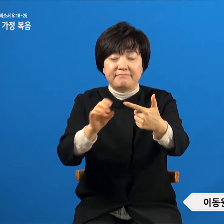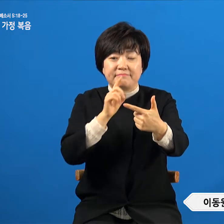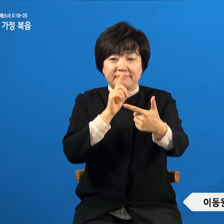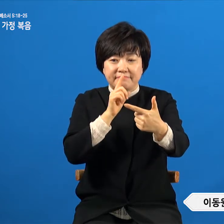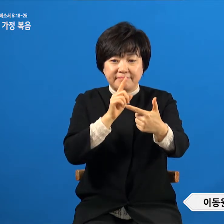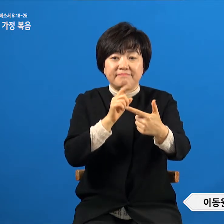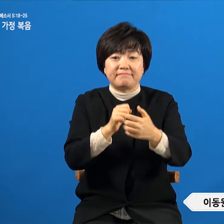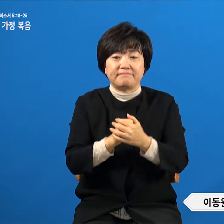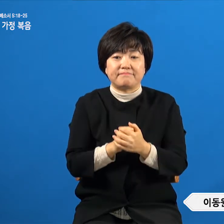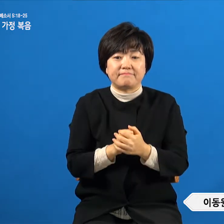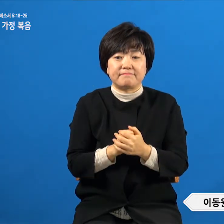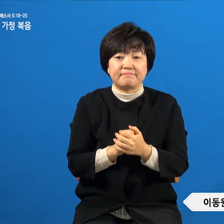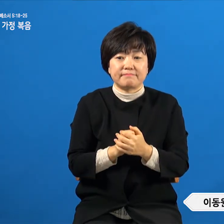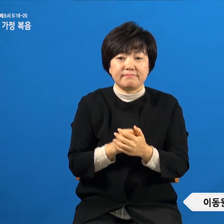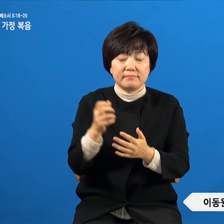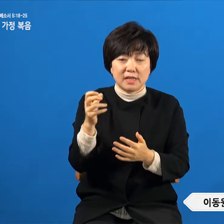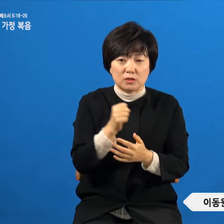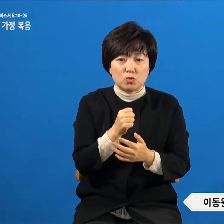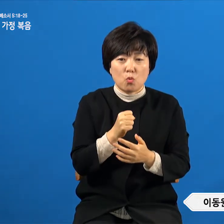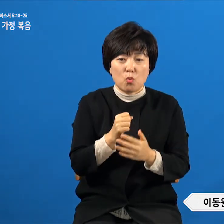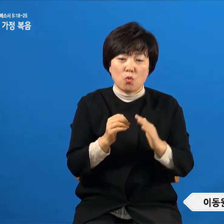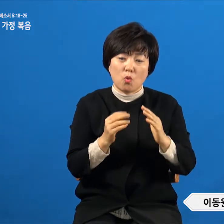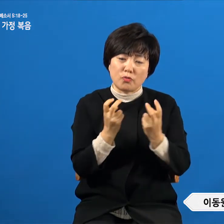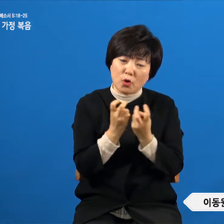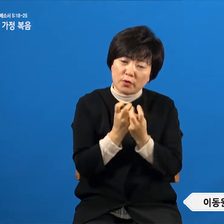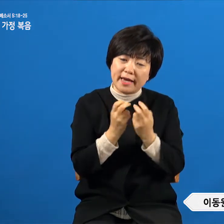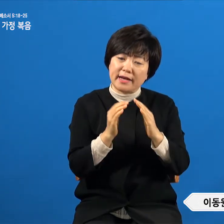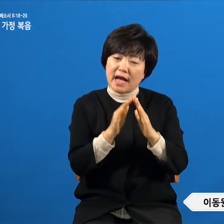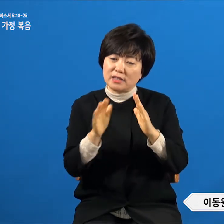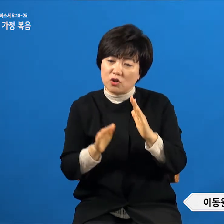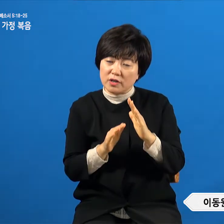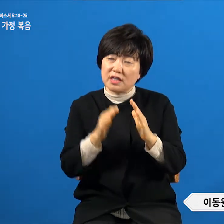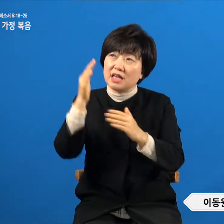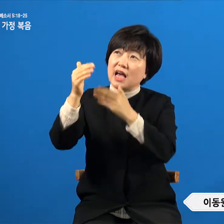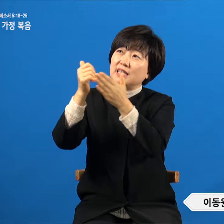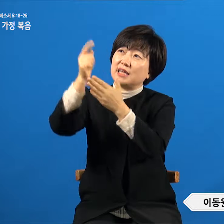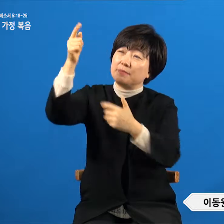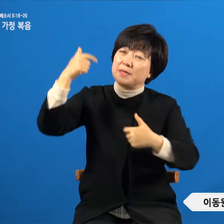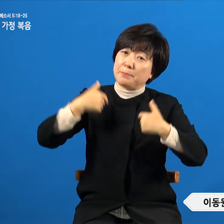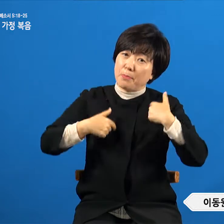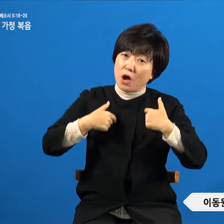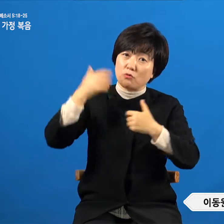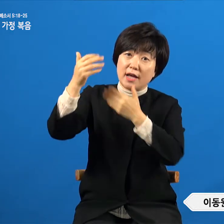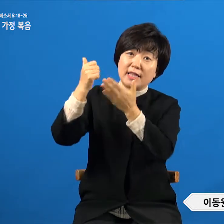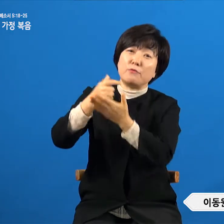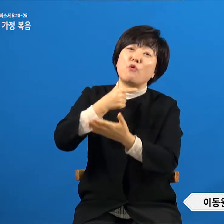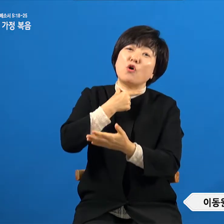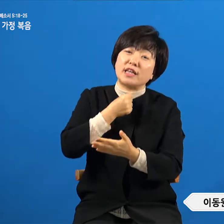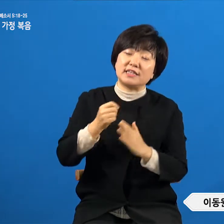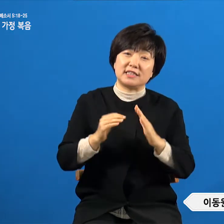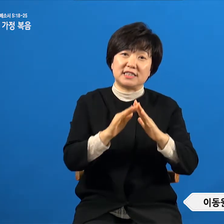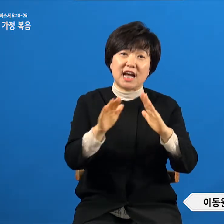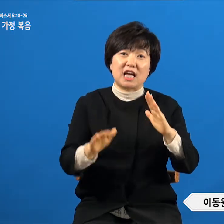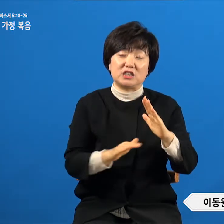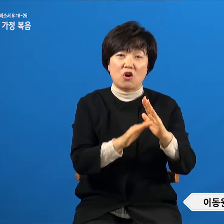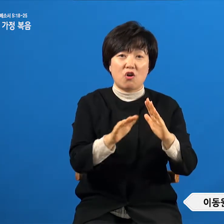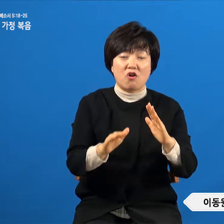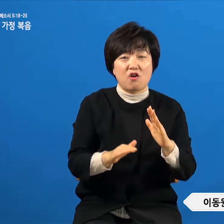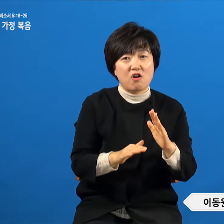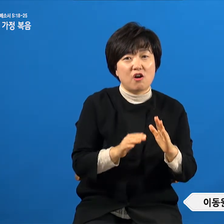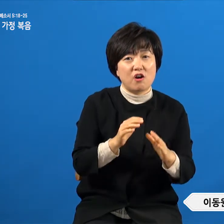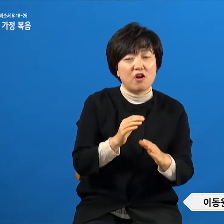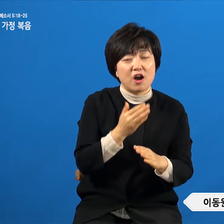통해서 어떻게 우리의 가정이 하나님이 기대하시는, 기뻐하시는 가정이 될 수가